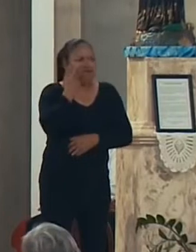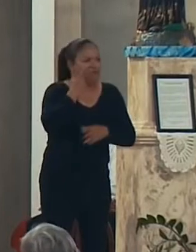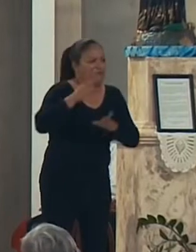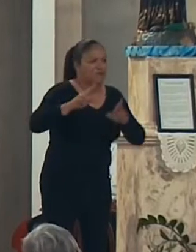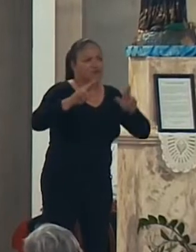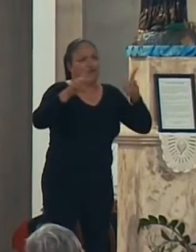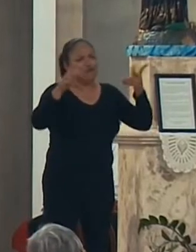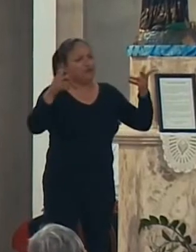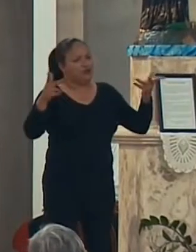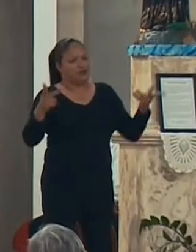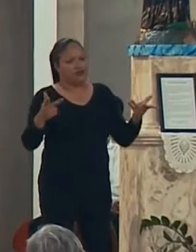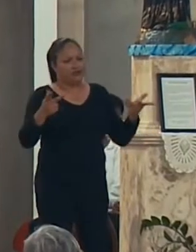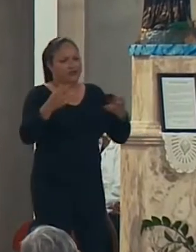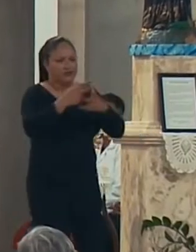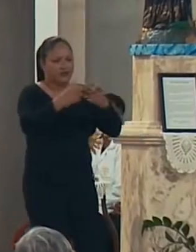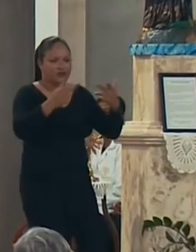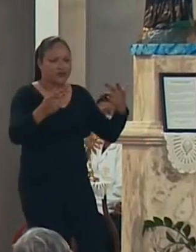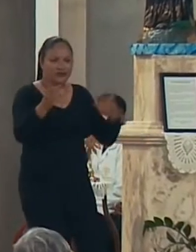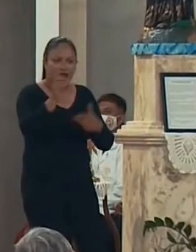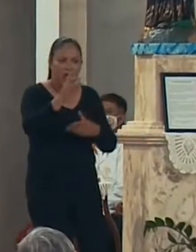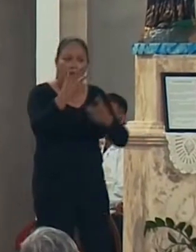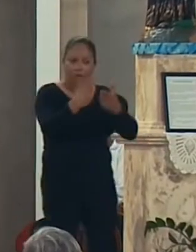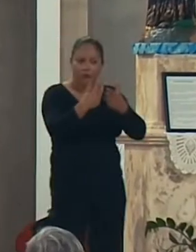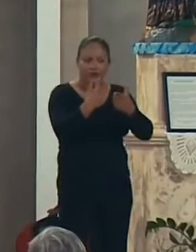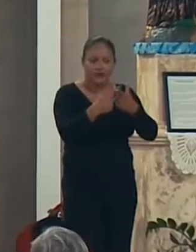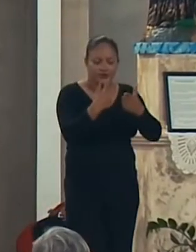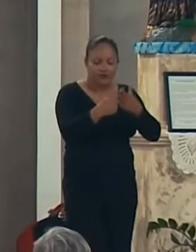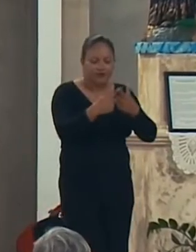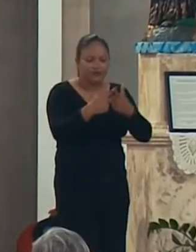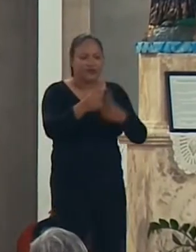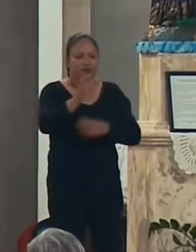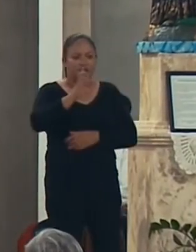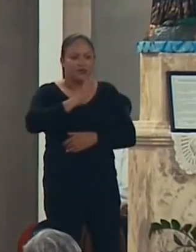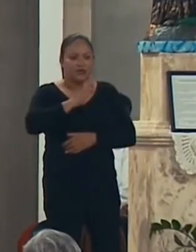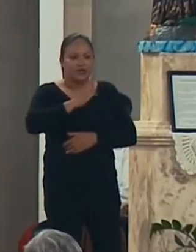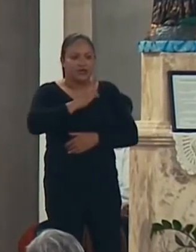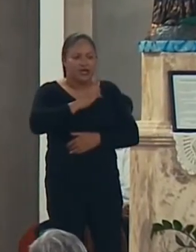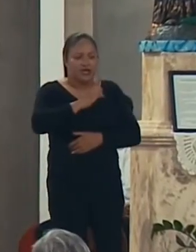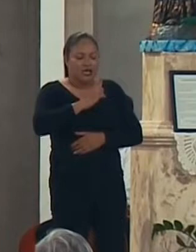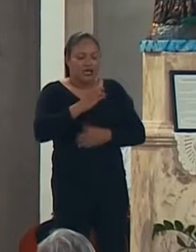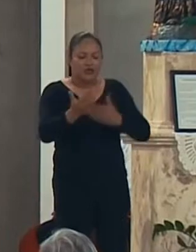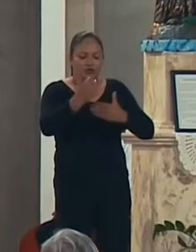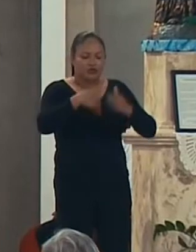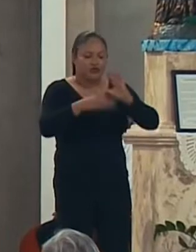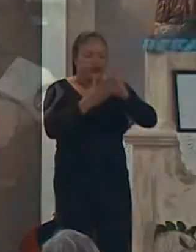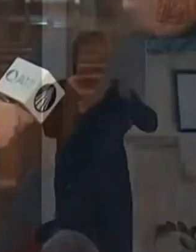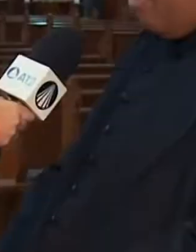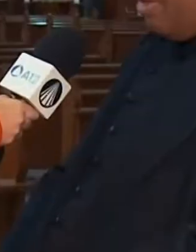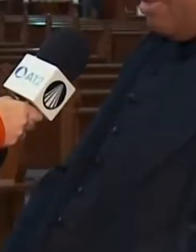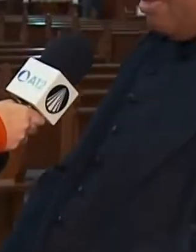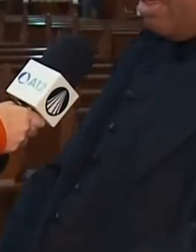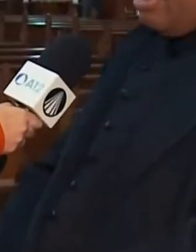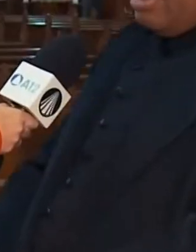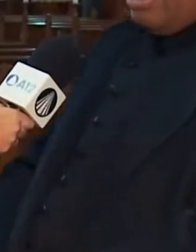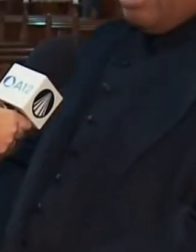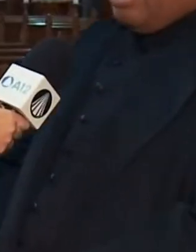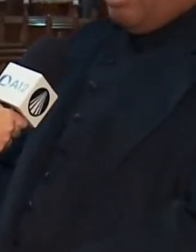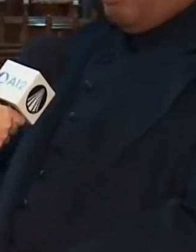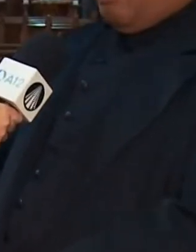não conseguem compreender a Santa Missa. E a Pastoral dos Surdos desempenha este papel muito bem. Já faz